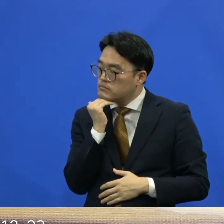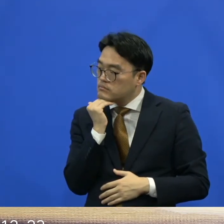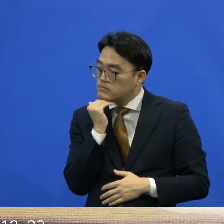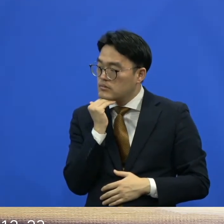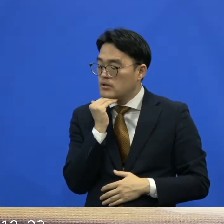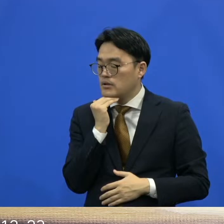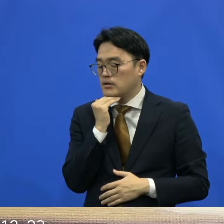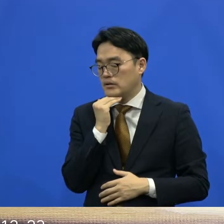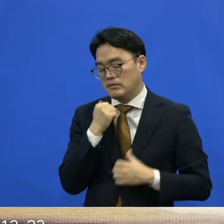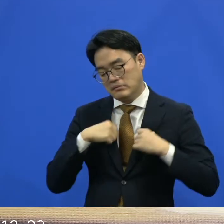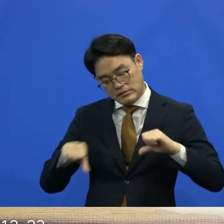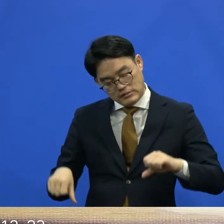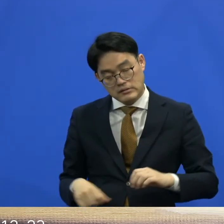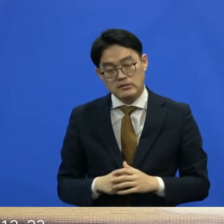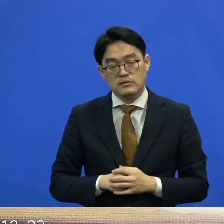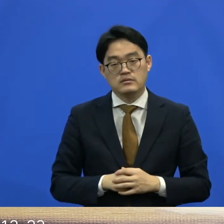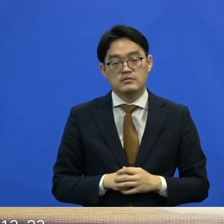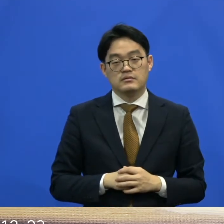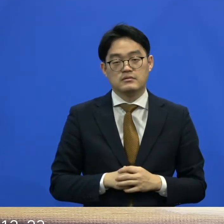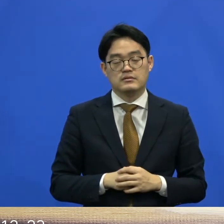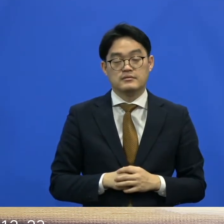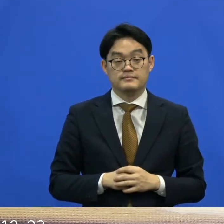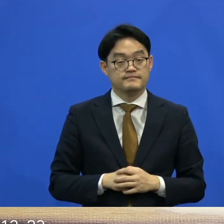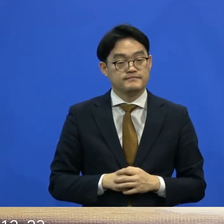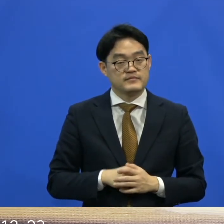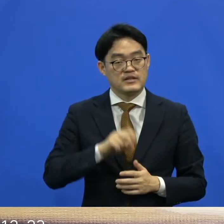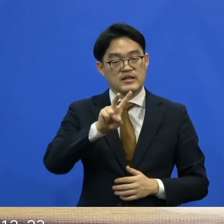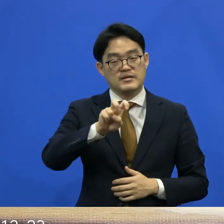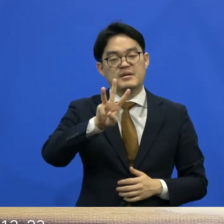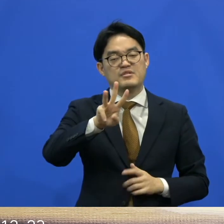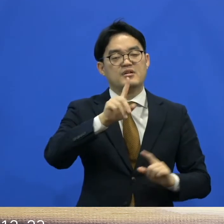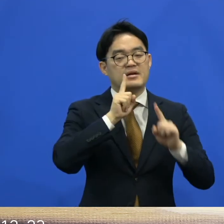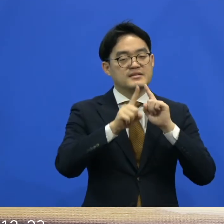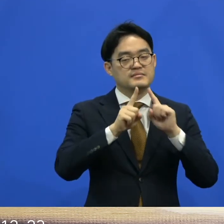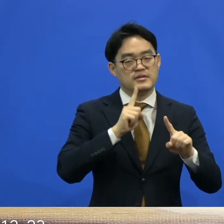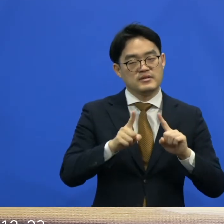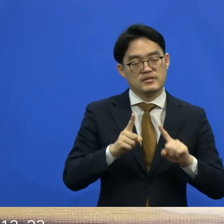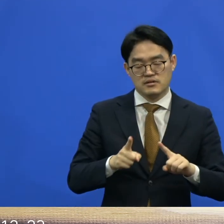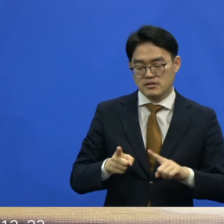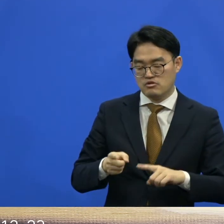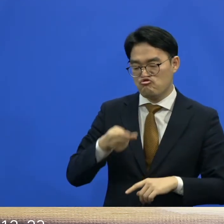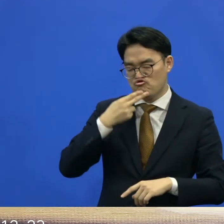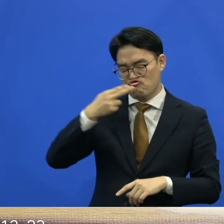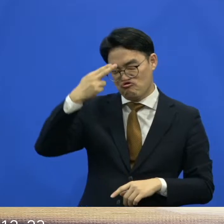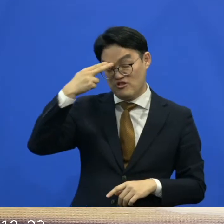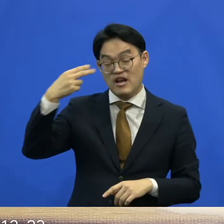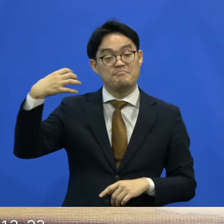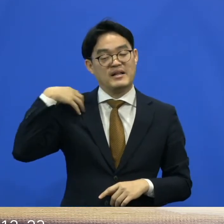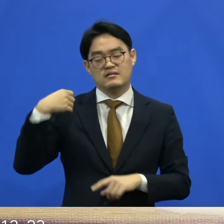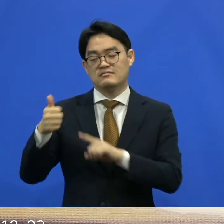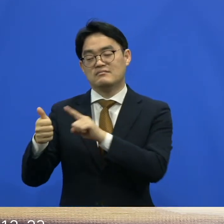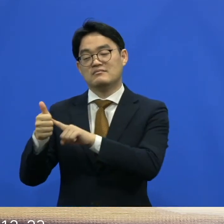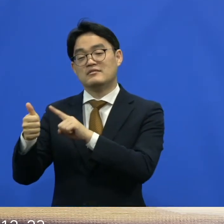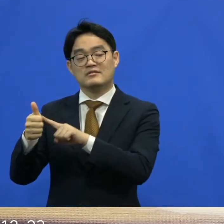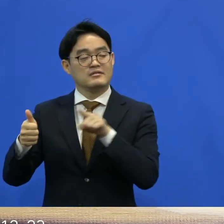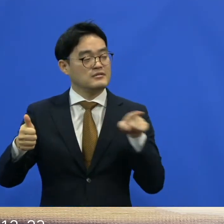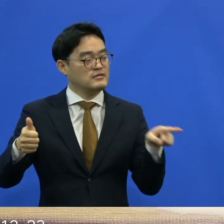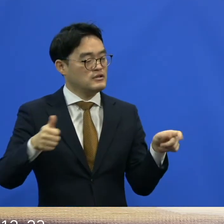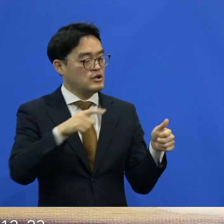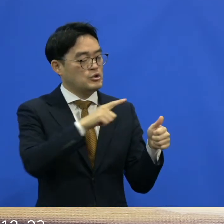됩니다. 23절에 이렇게 얘기합니다. 술 맡은 관원장이 요셉을 기억하지